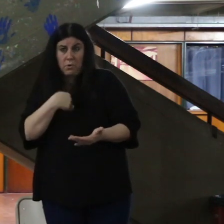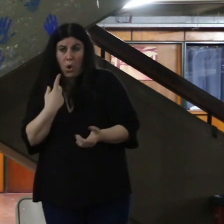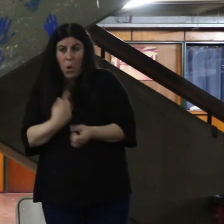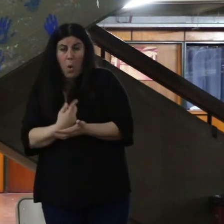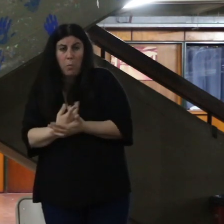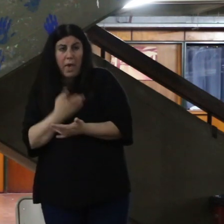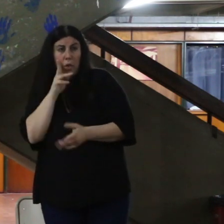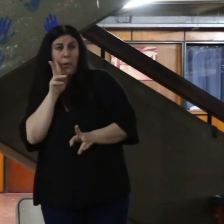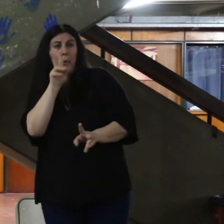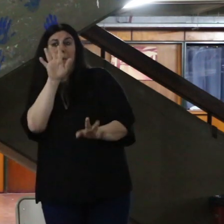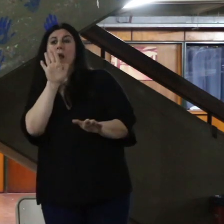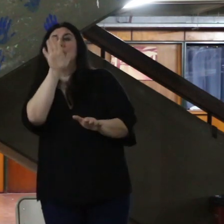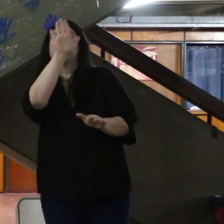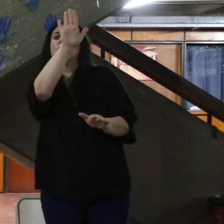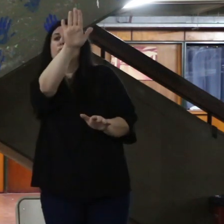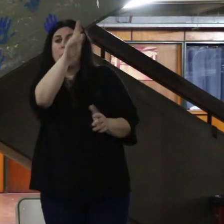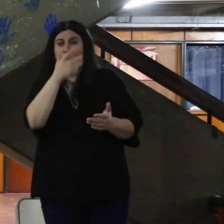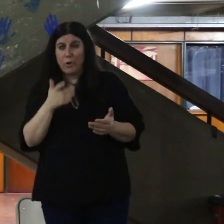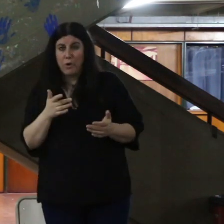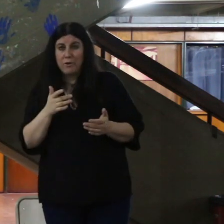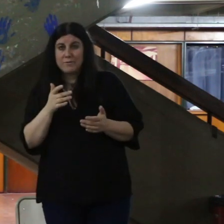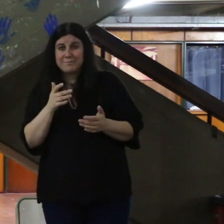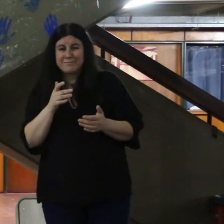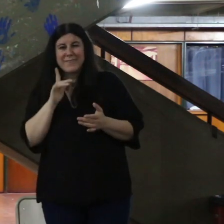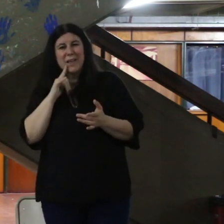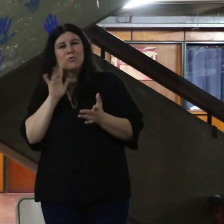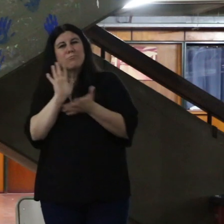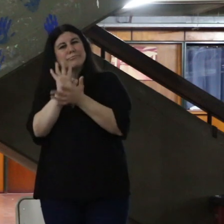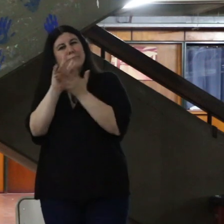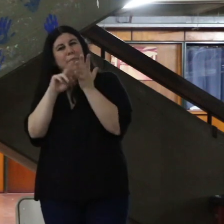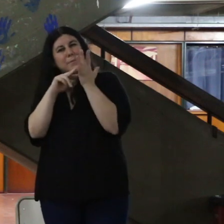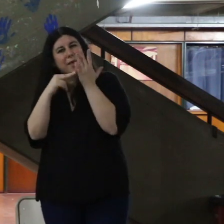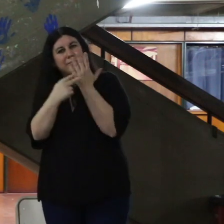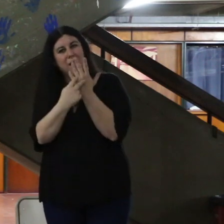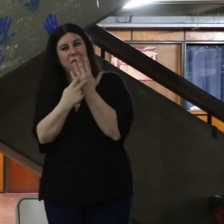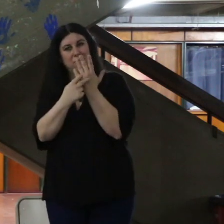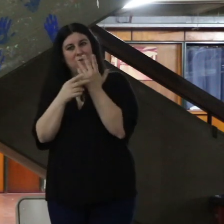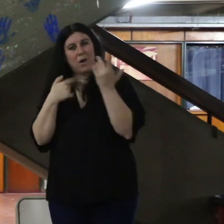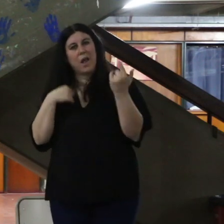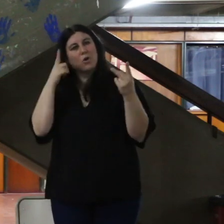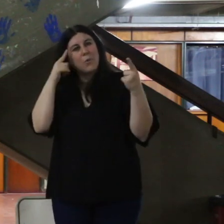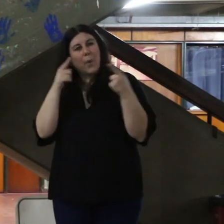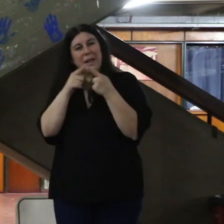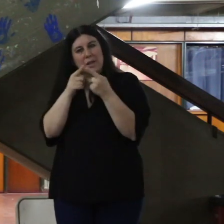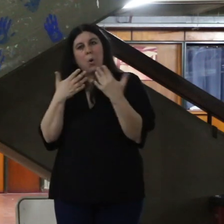piecito para construir perspectiva, para aumentar la